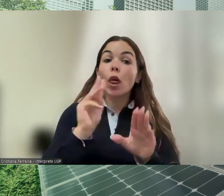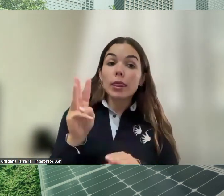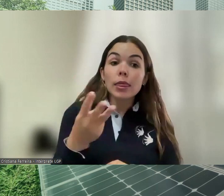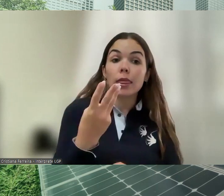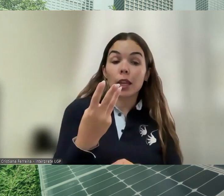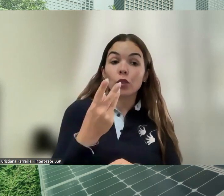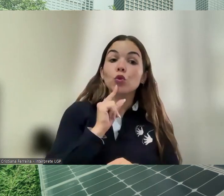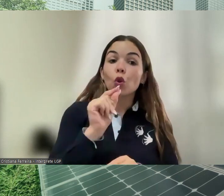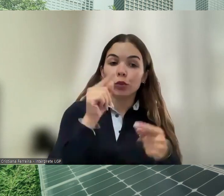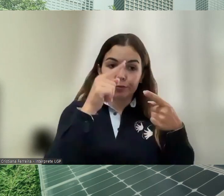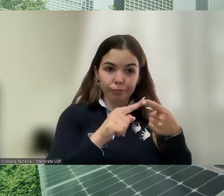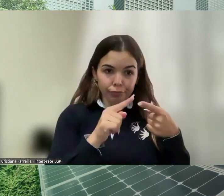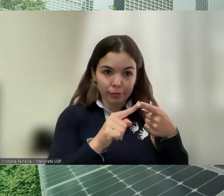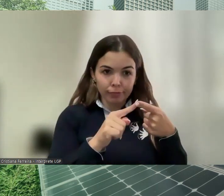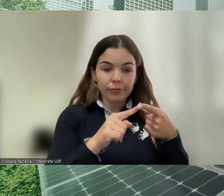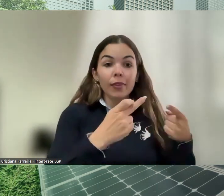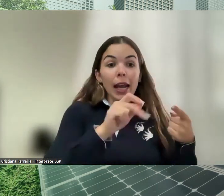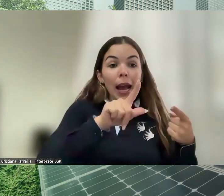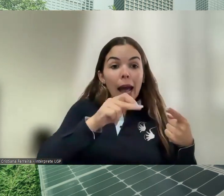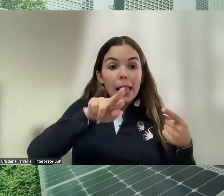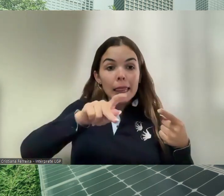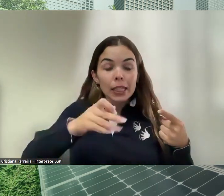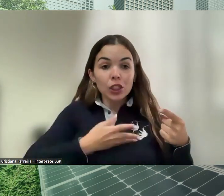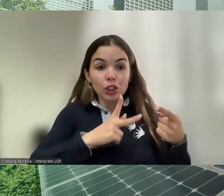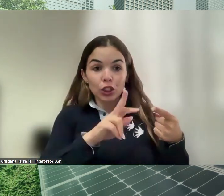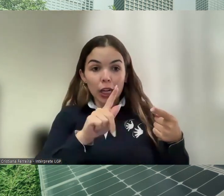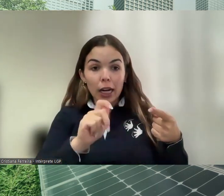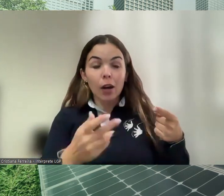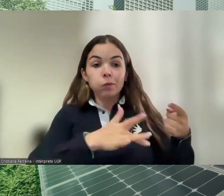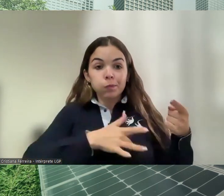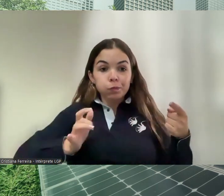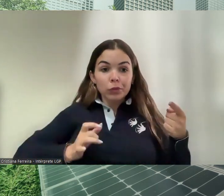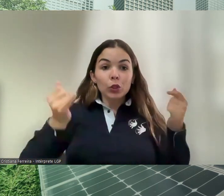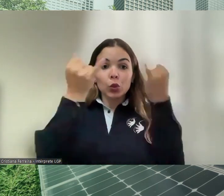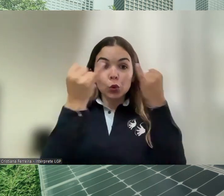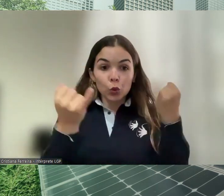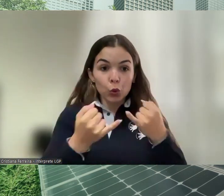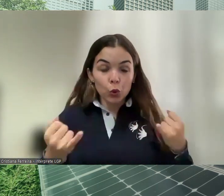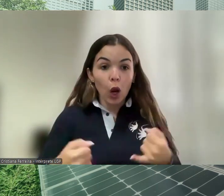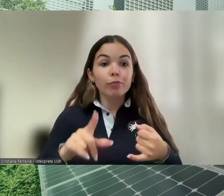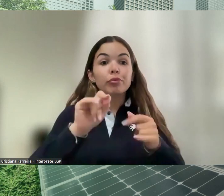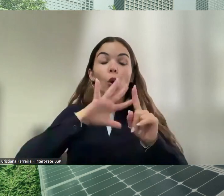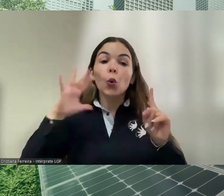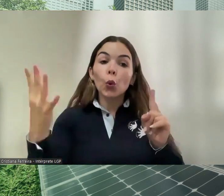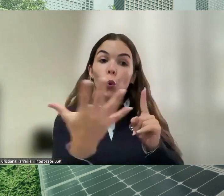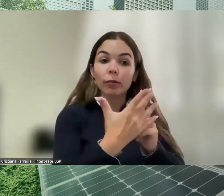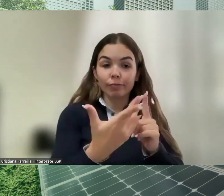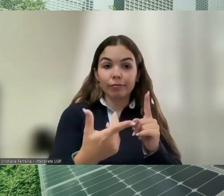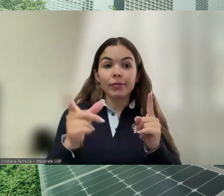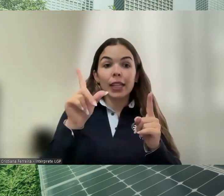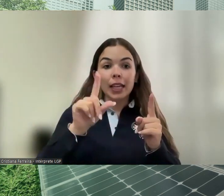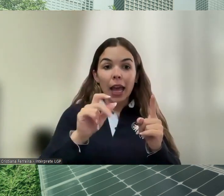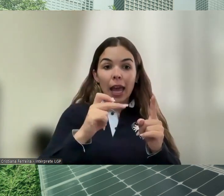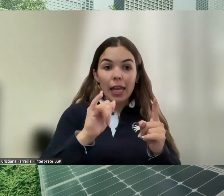São eles: Alexandre Fernandes, Director no International Institute for Environment and Development,